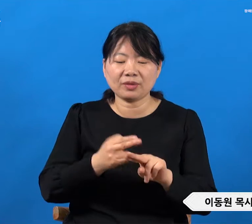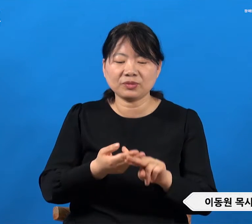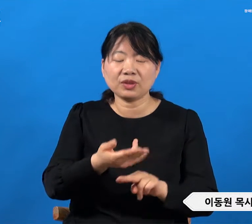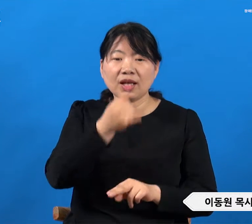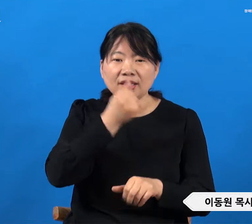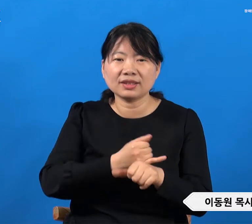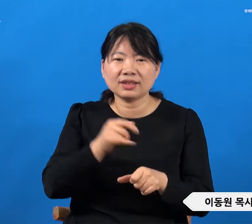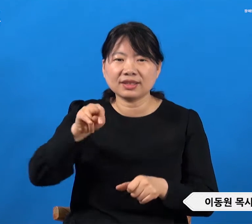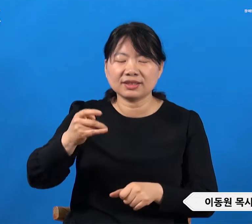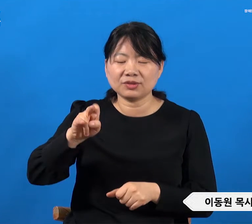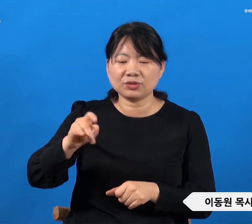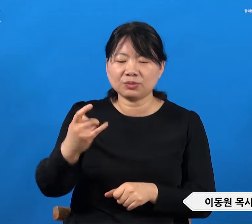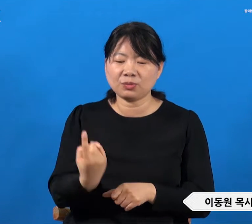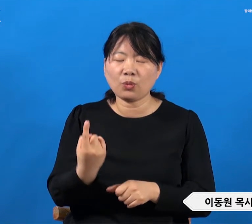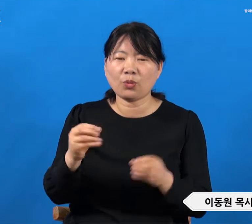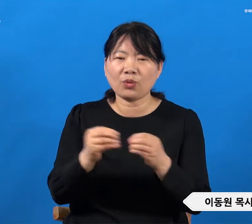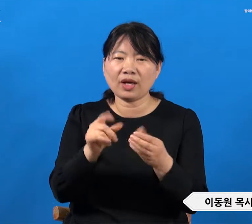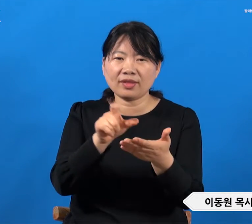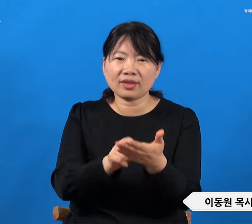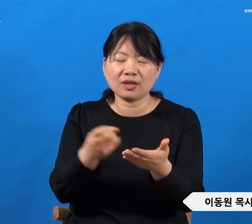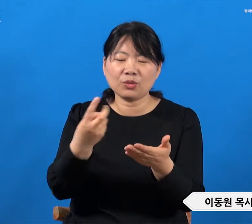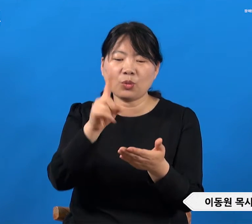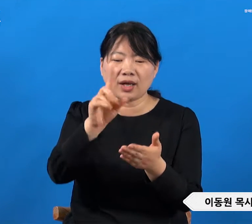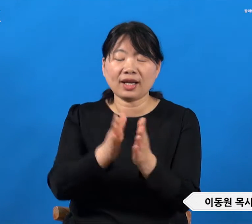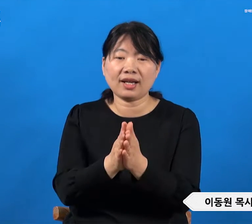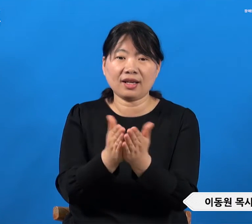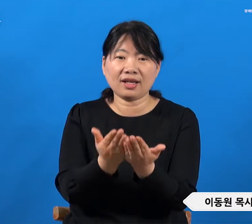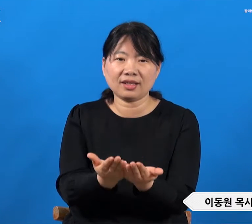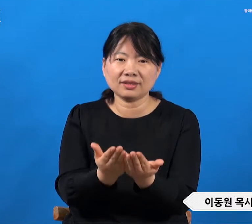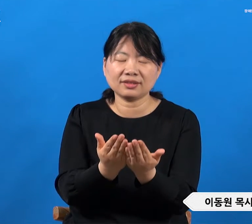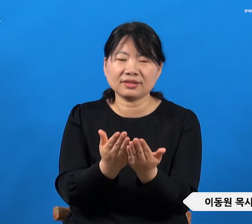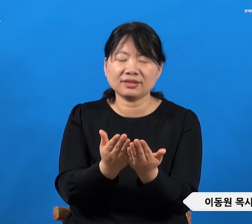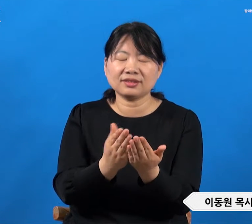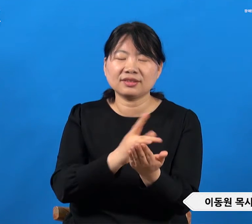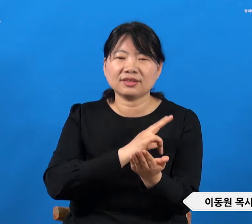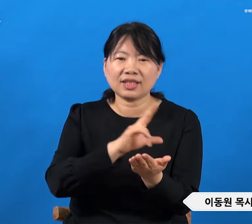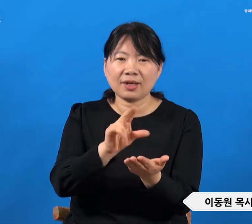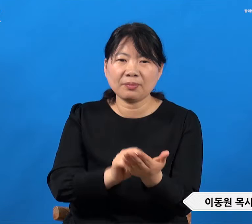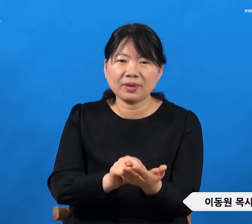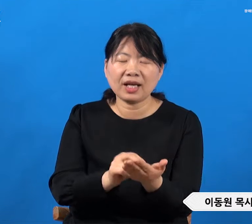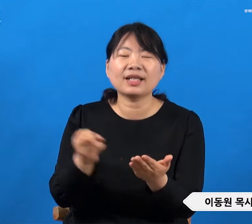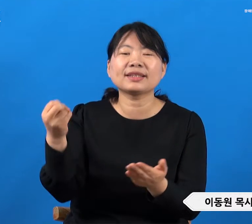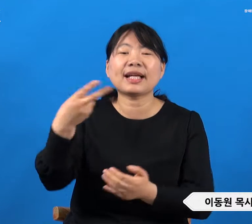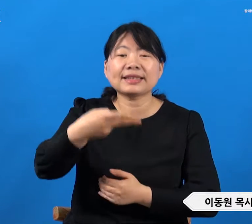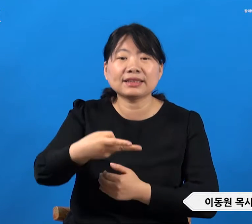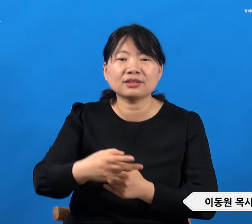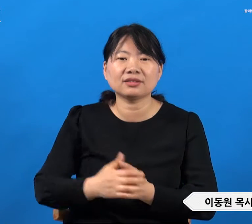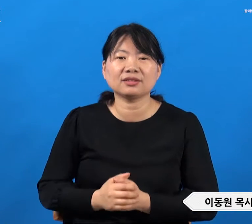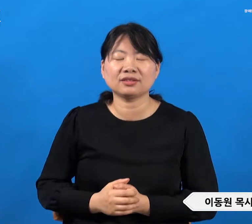선물했던 신준모라는 분이 쓴 또 하나의 책 제목이 다시라고요. 다시.